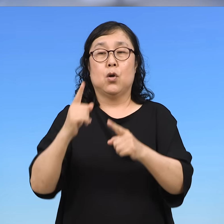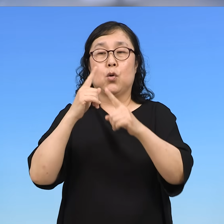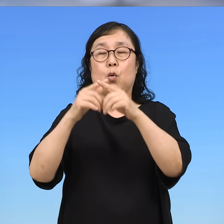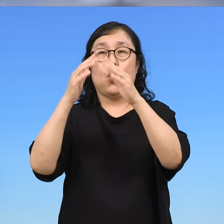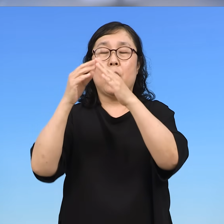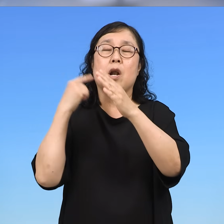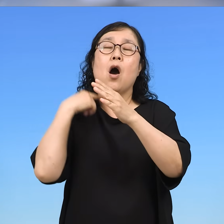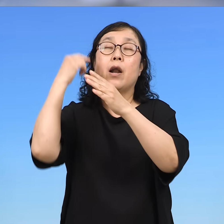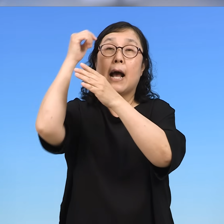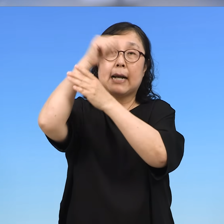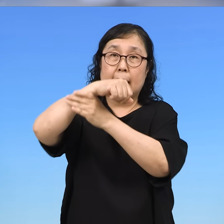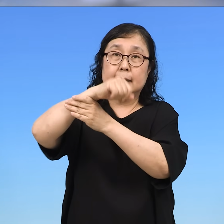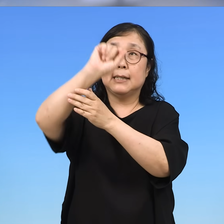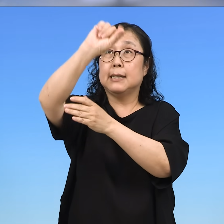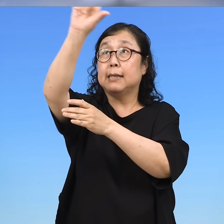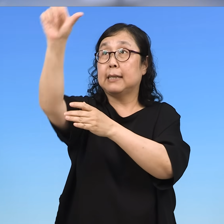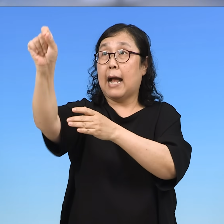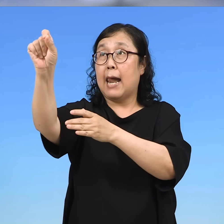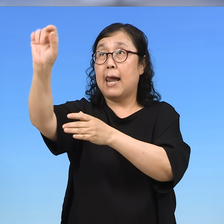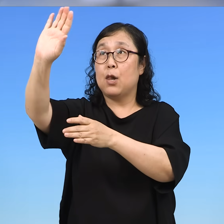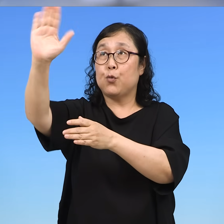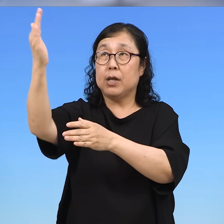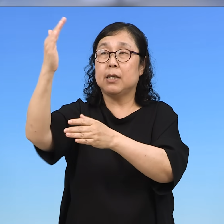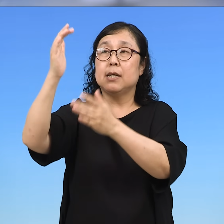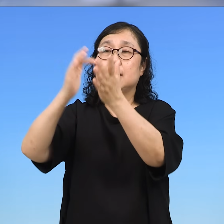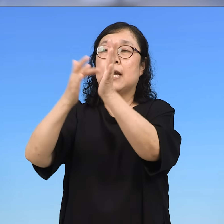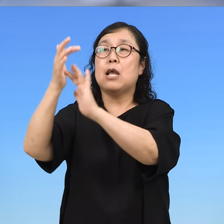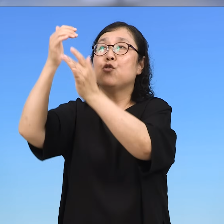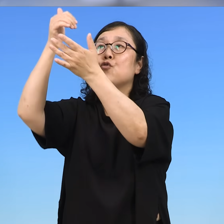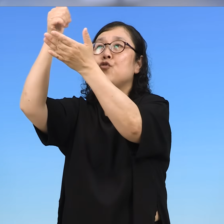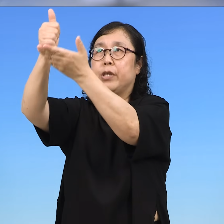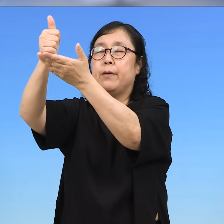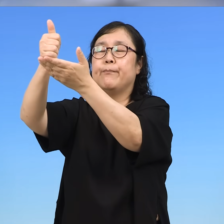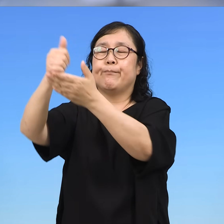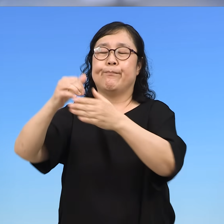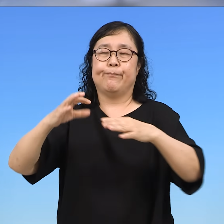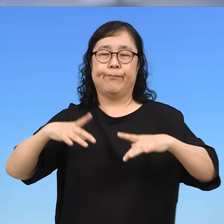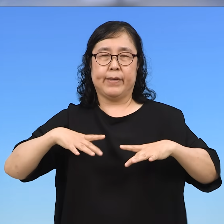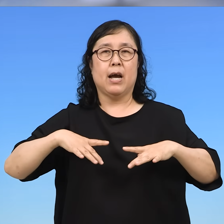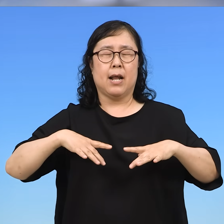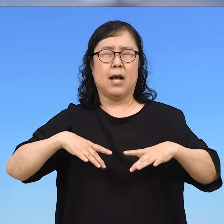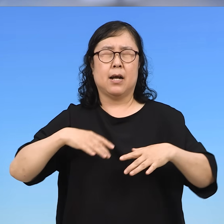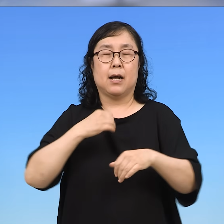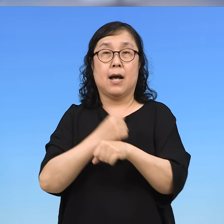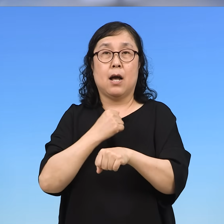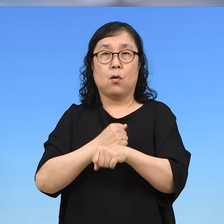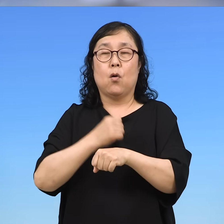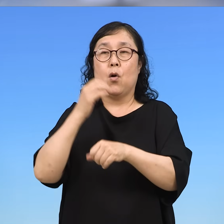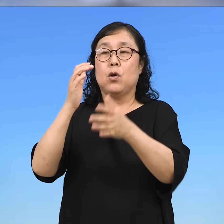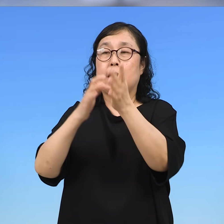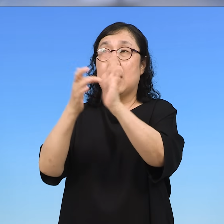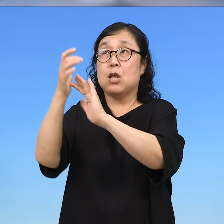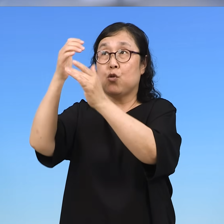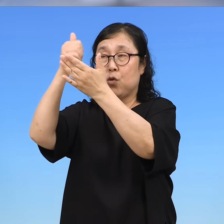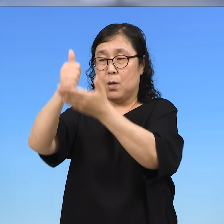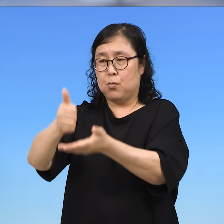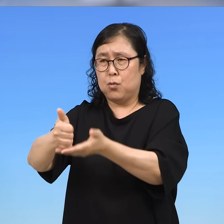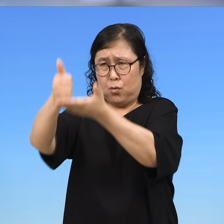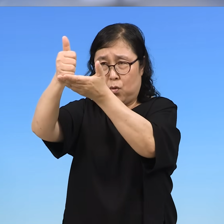그 교회를 허락하신 달 되시는 예수 그리스도를 자랑하는 거예요. 그분을 높여드리는